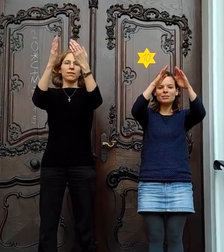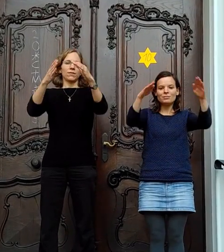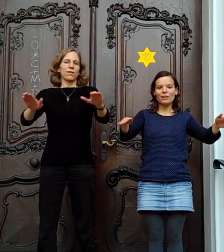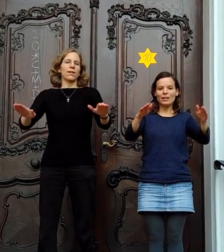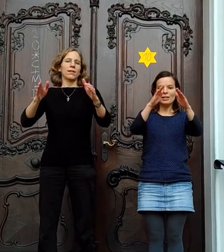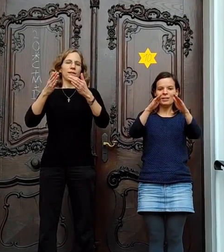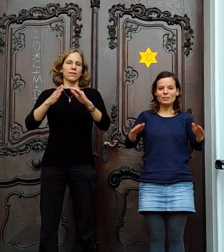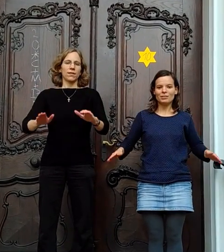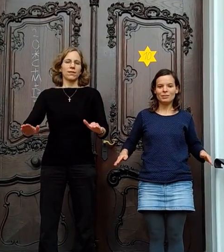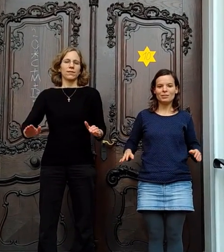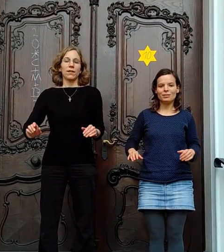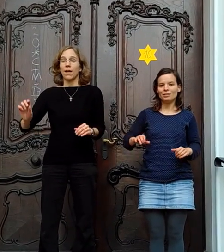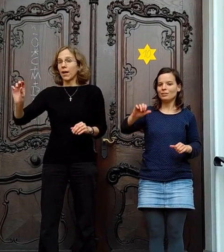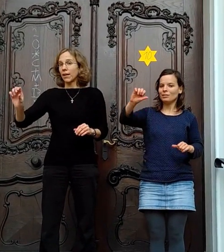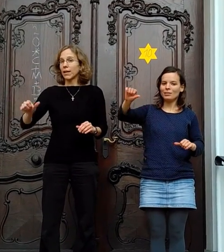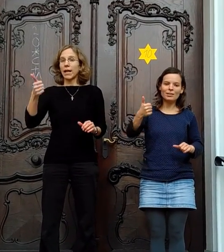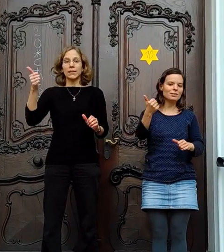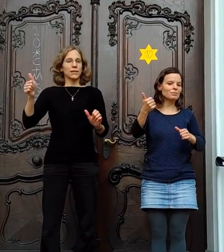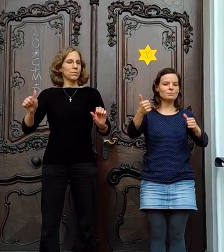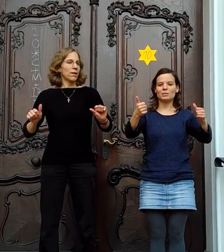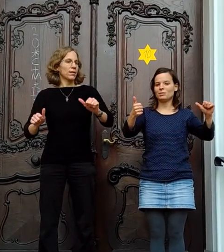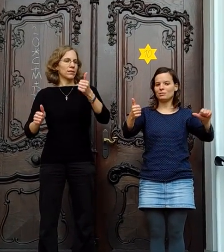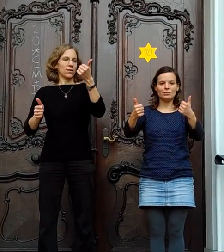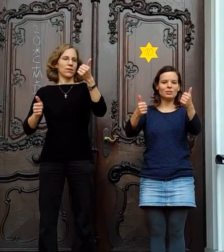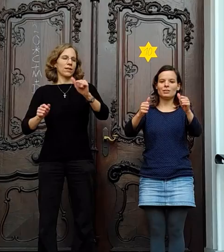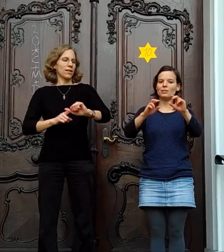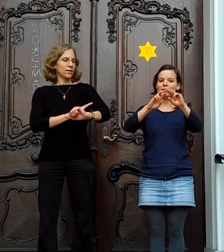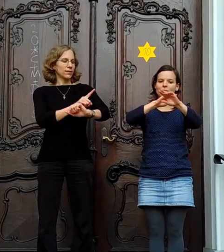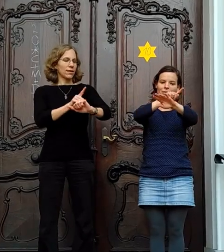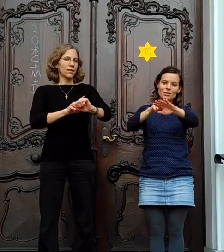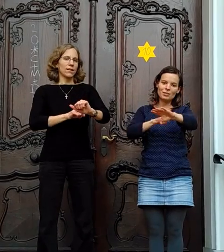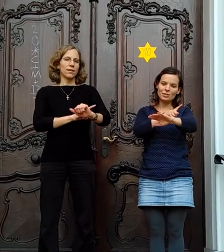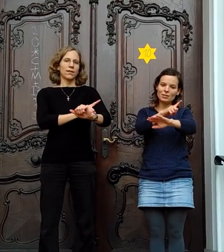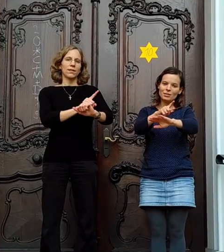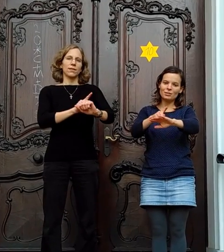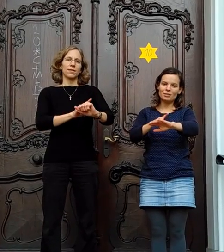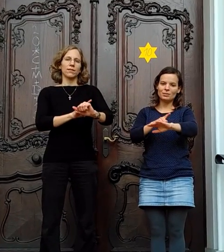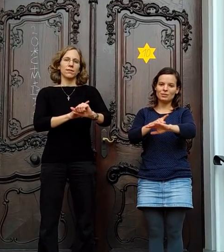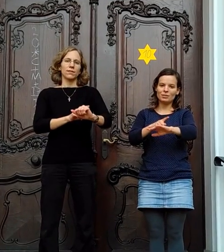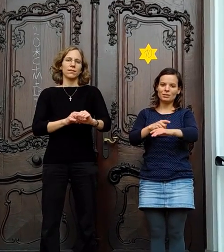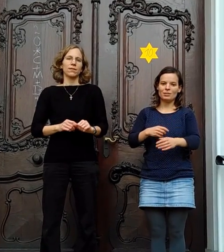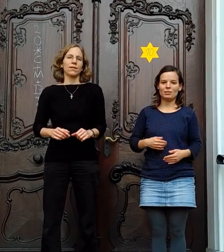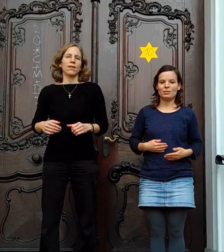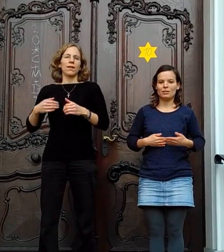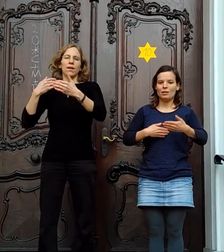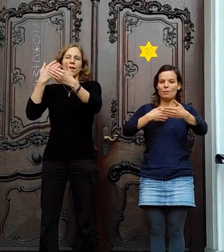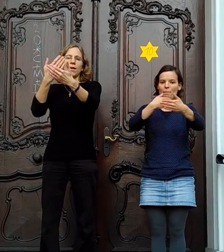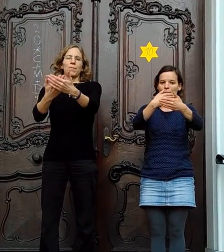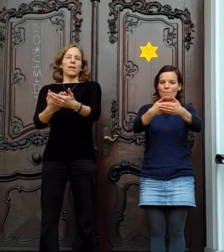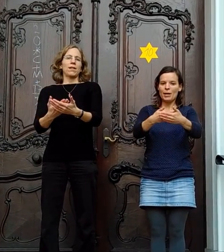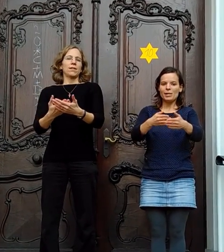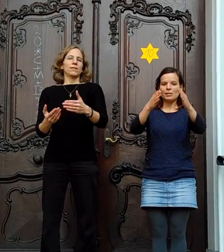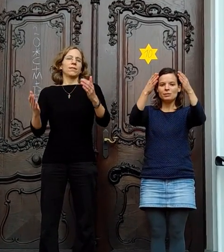Weihnachten, eine ganz besondere Zeit Bald ist